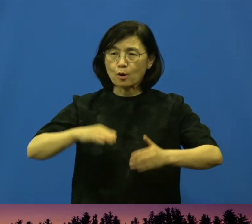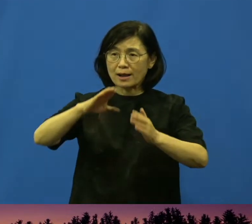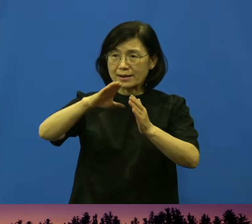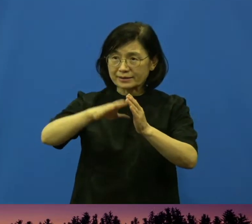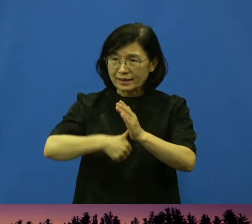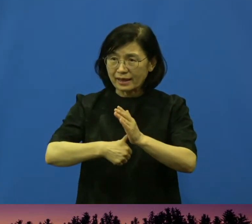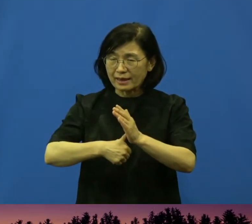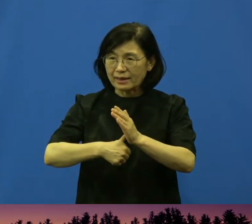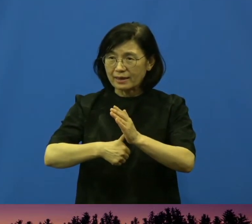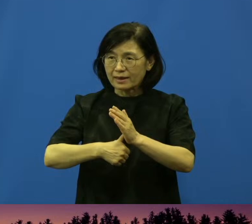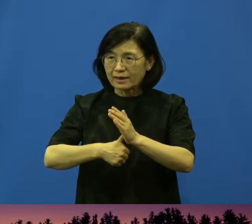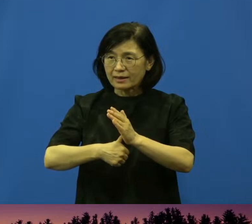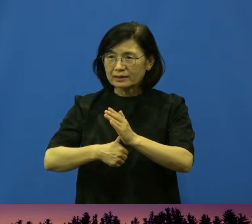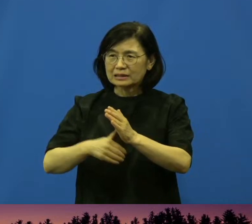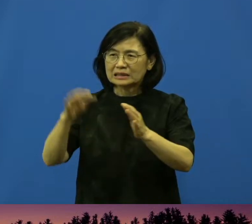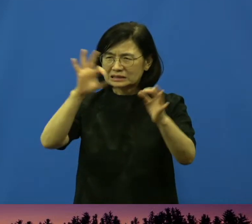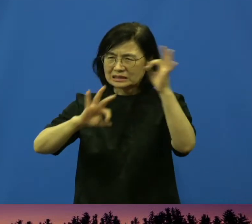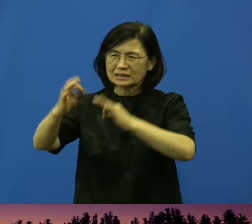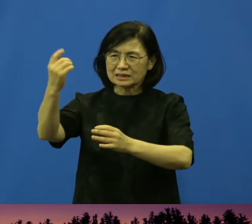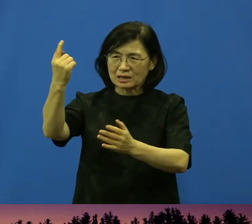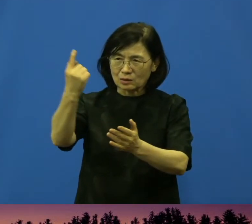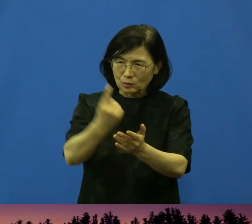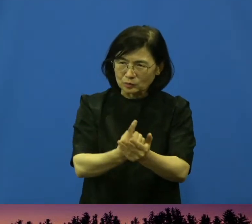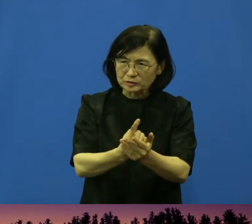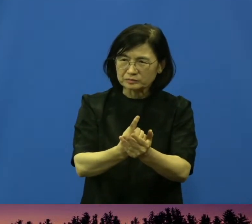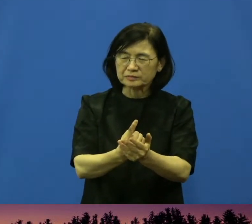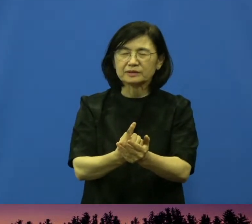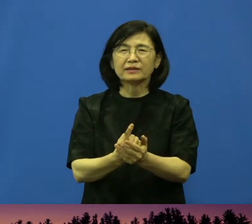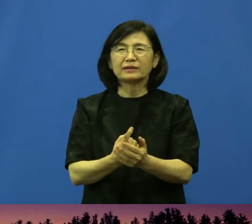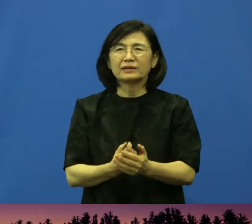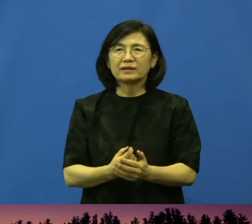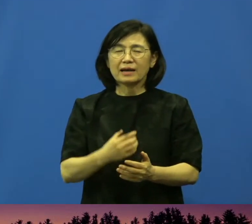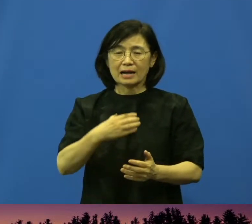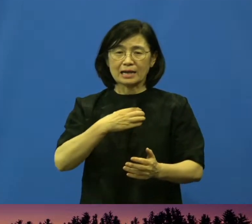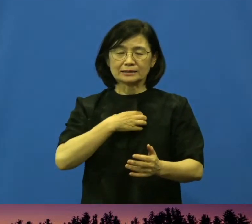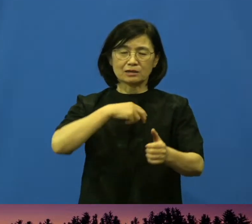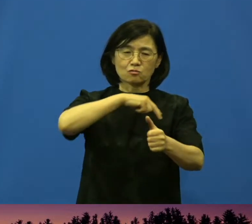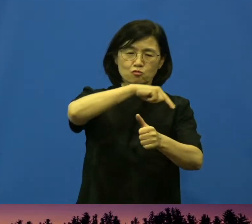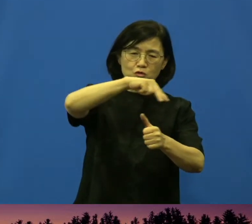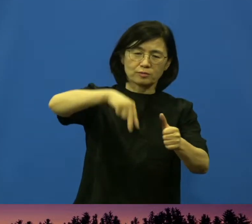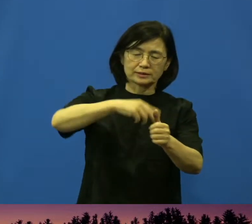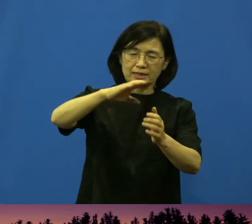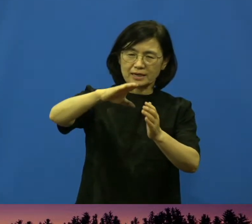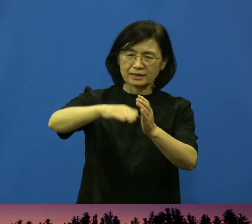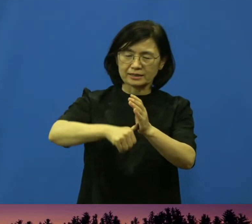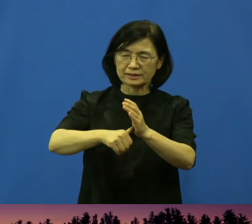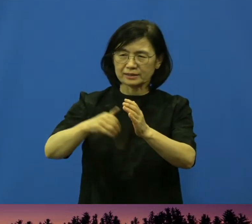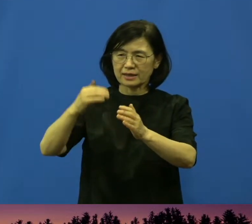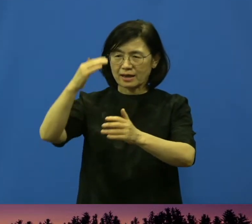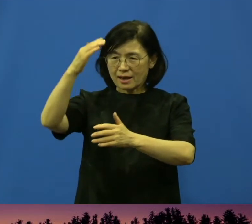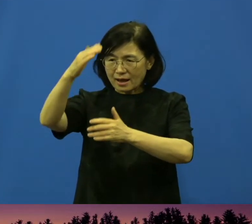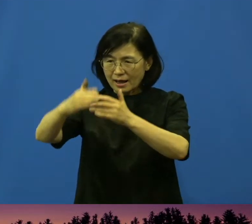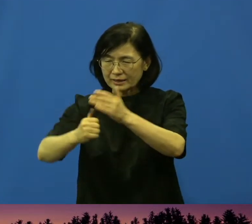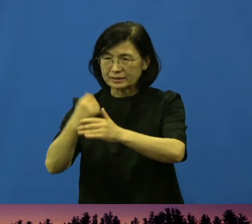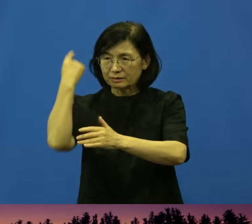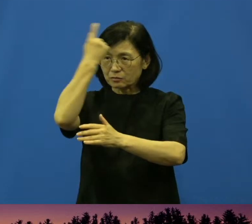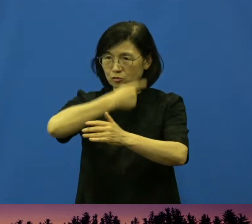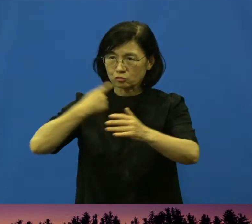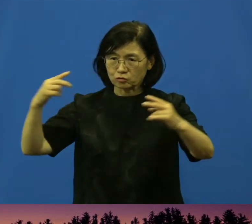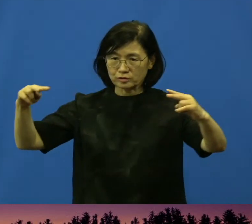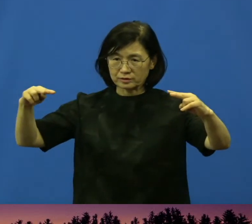모든 걸 성취하고 물이 오른 정점에 하나님이 찾아오셨어요. 하나님 그럼 하시기를 원하실까요?